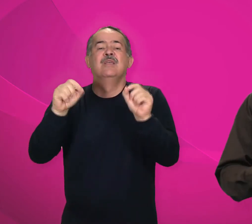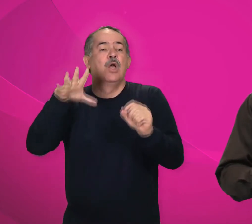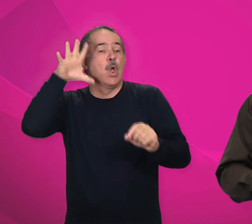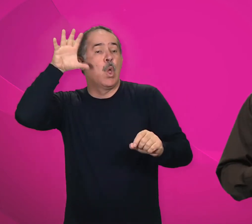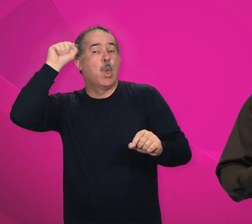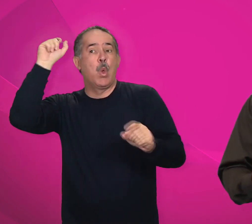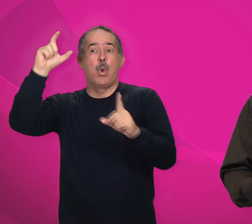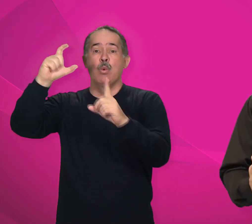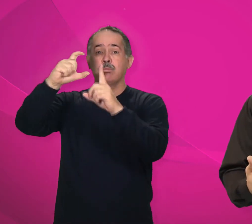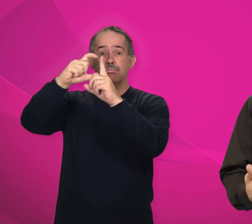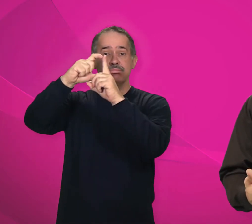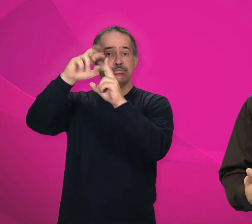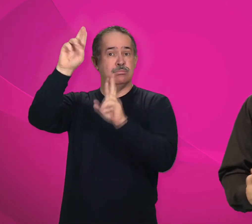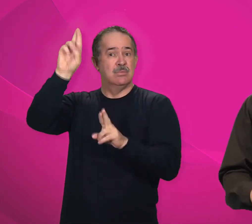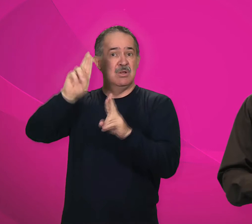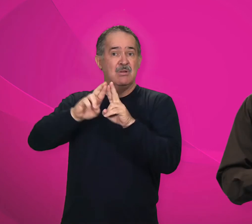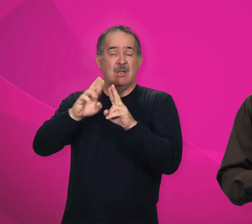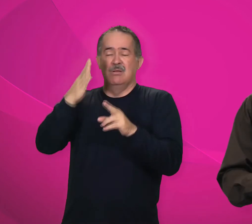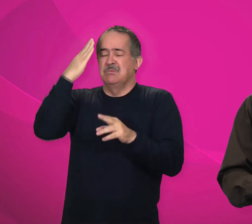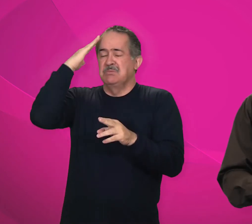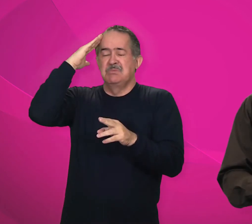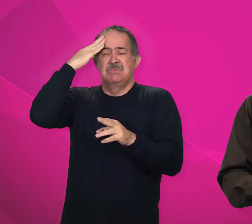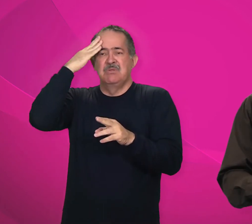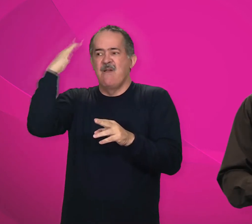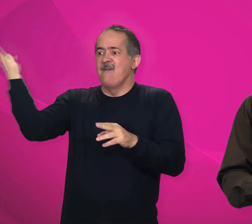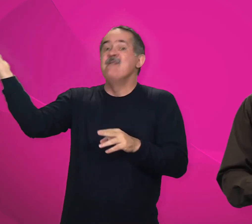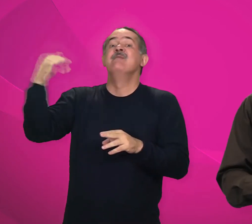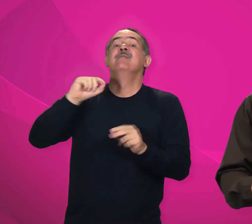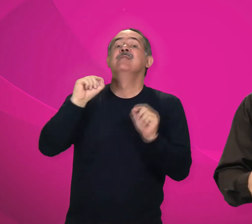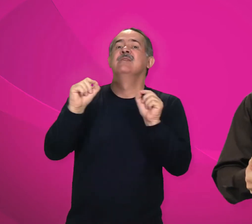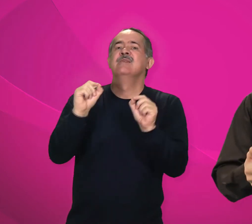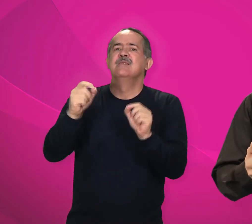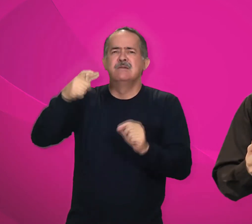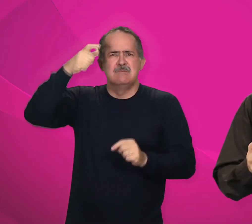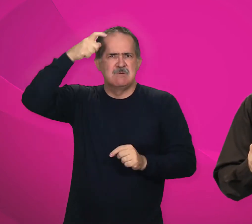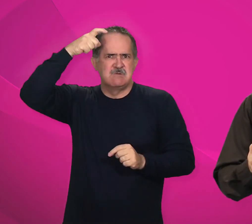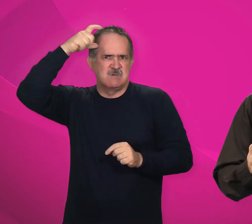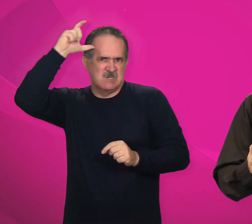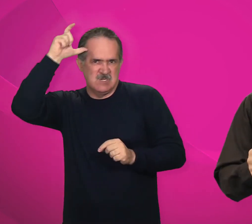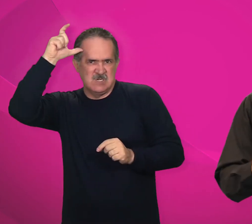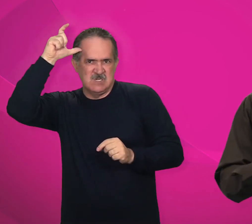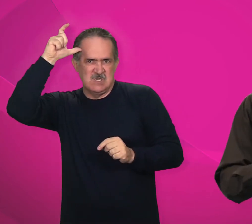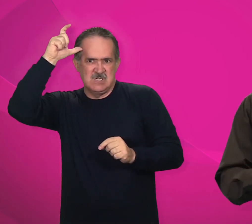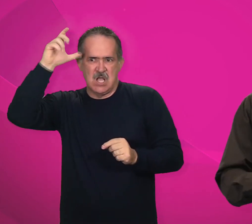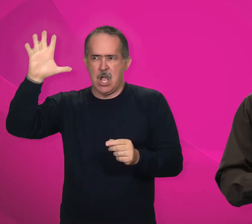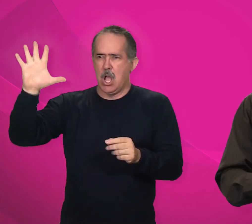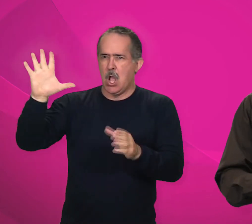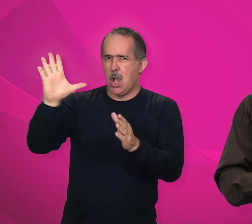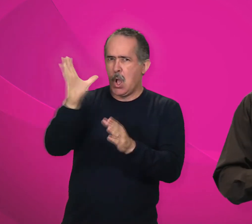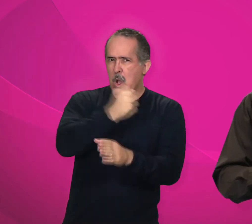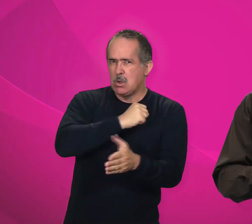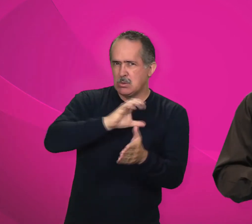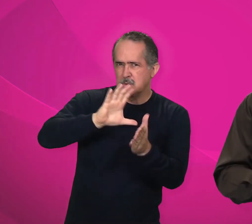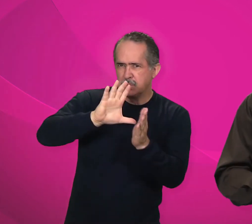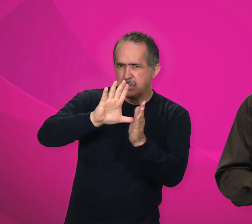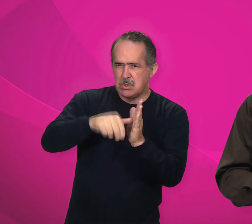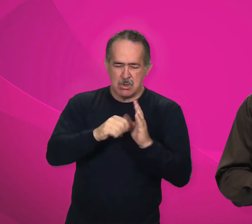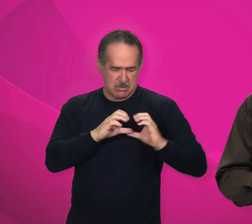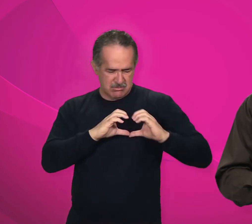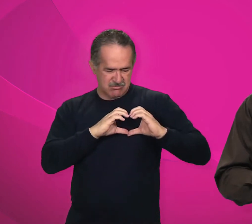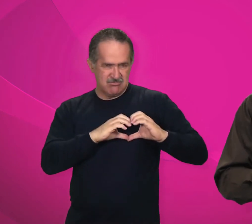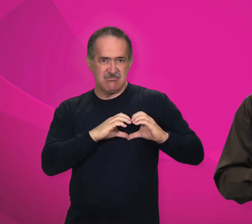aquele que ouve a palavra do reino e não a compreende, vem o maligno e rouba o que